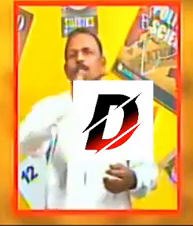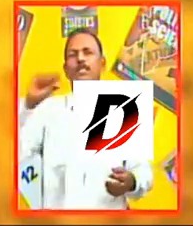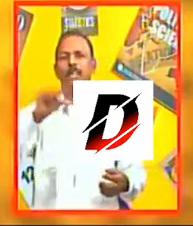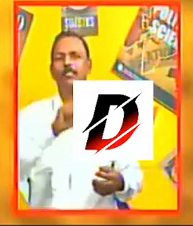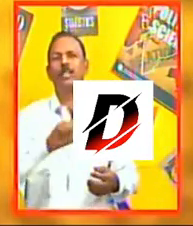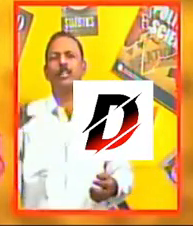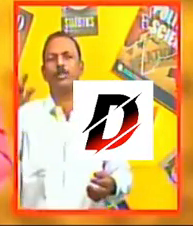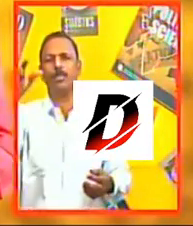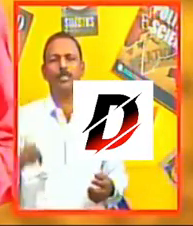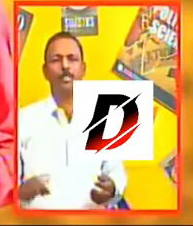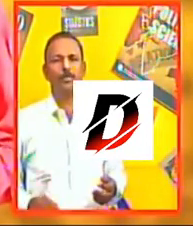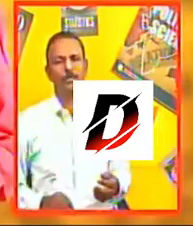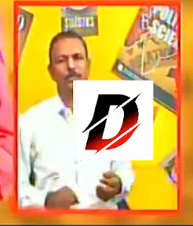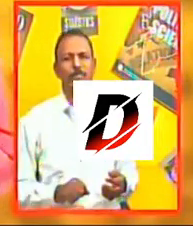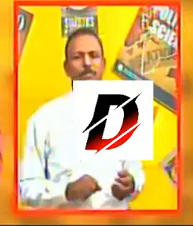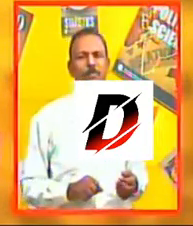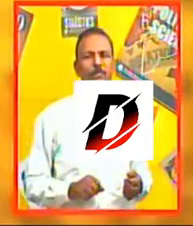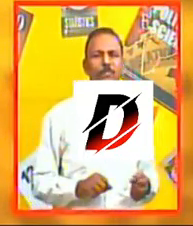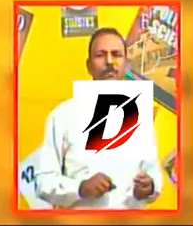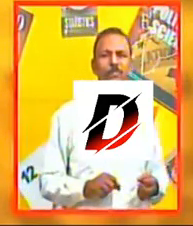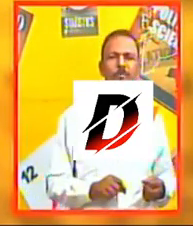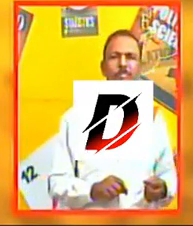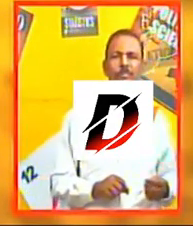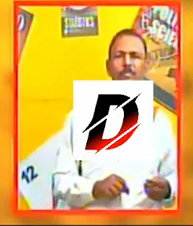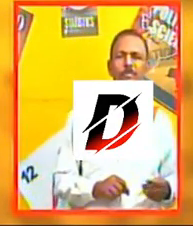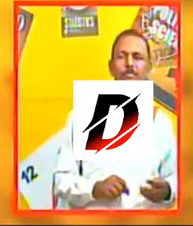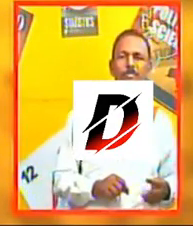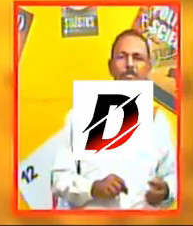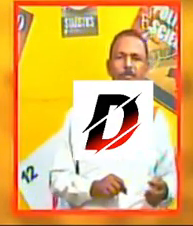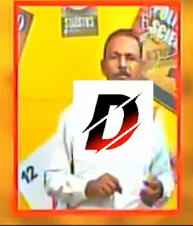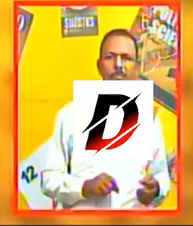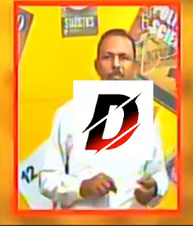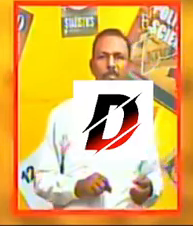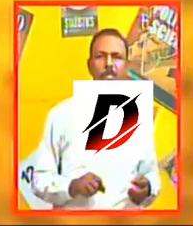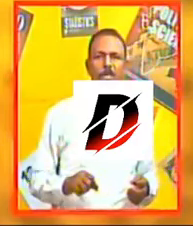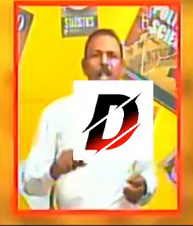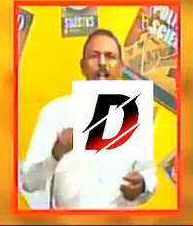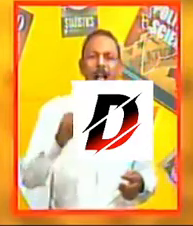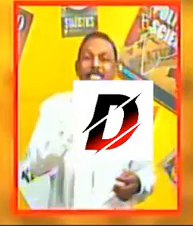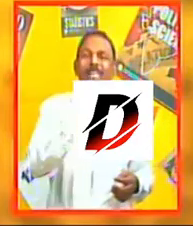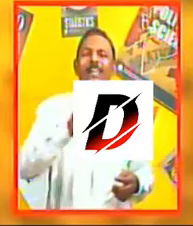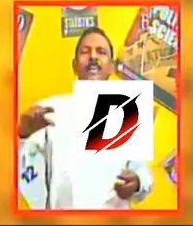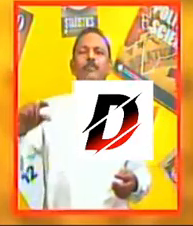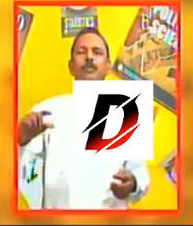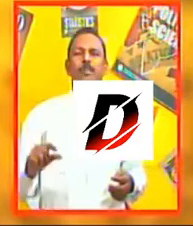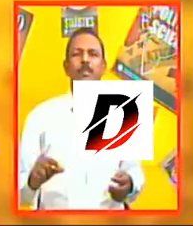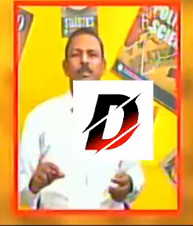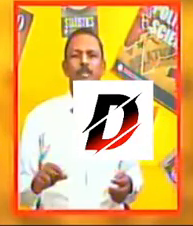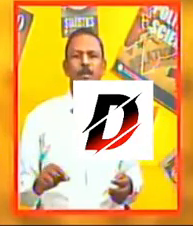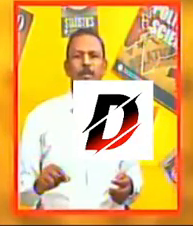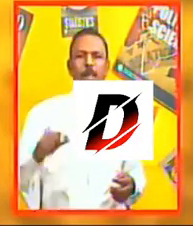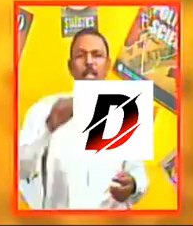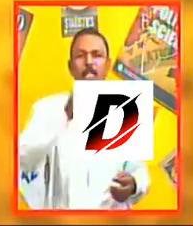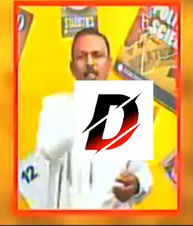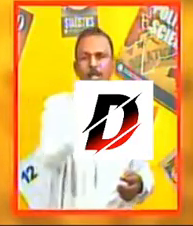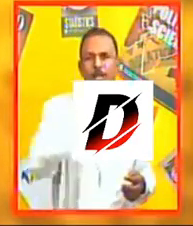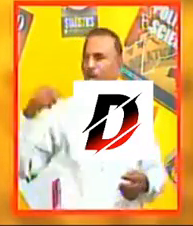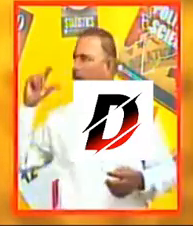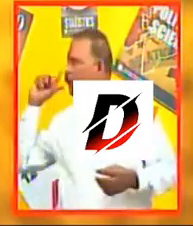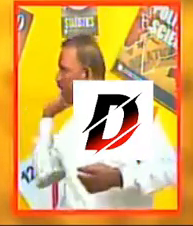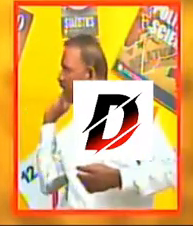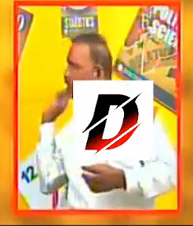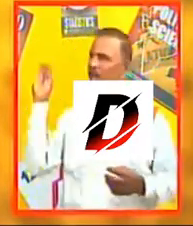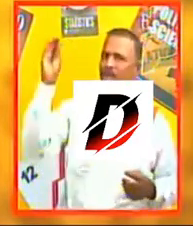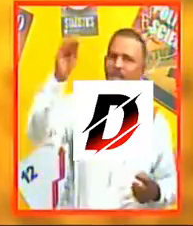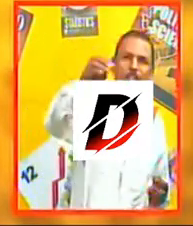தீர்க்க ரேகை என்றால் என்ன? சொல்லுங்க சொல்லுங்க தம்பி. அச்சரேகை என்பது மேற்கில்